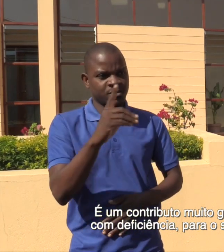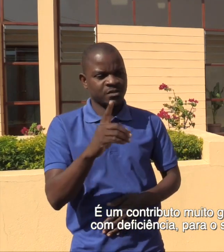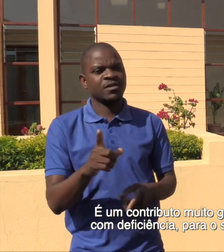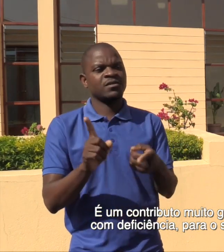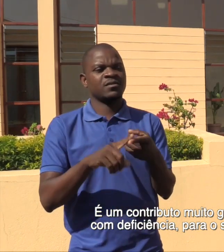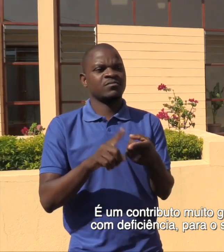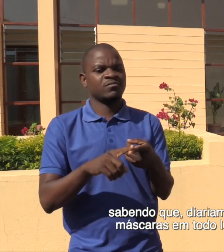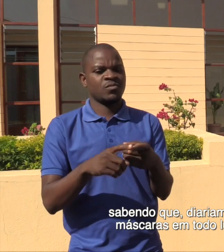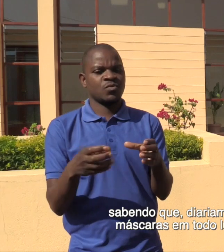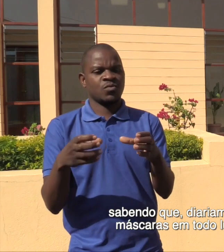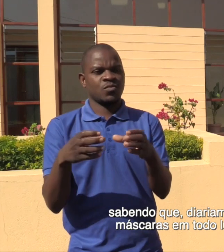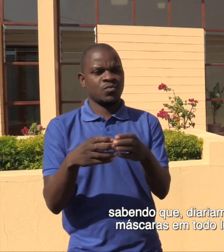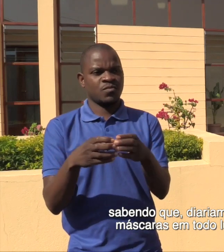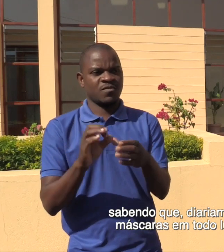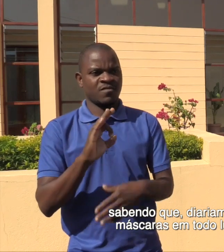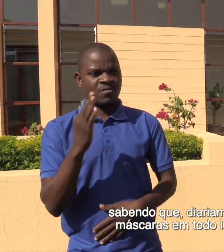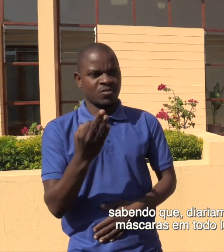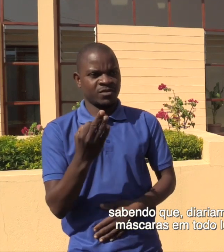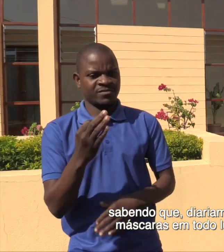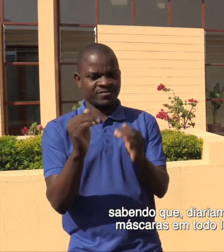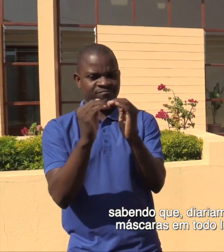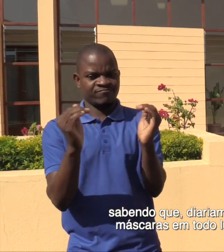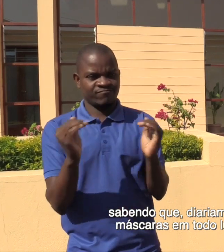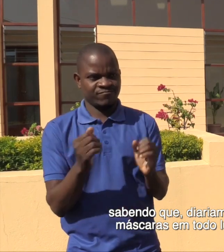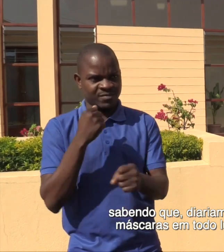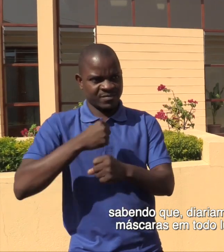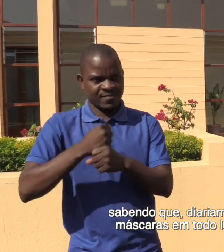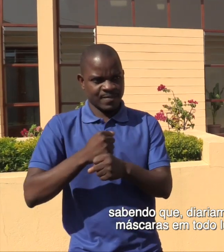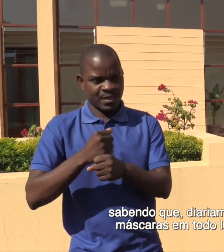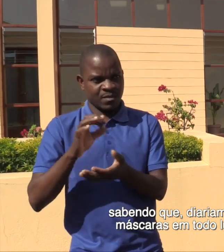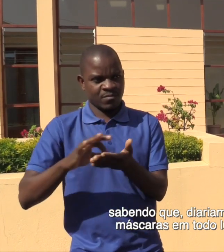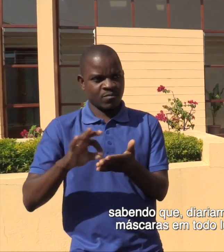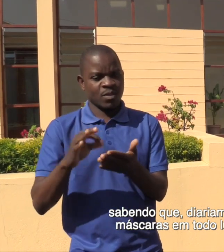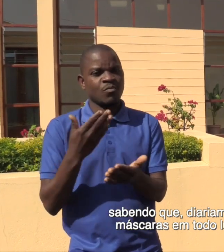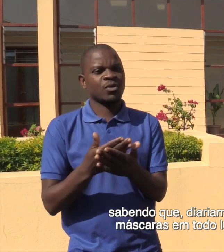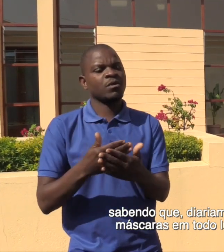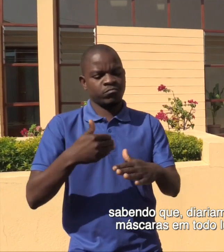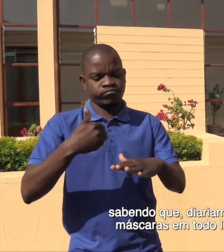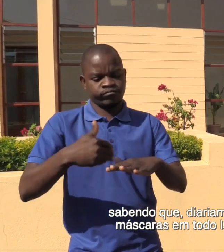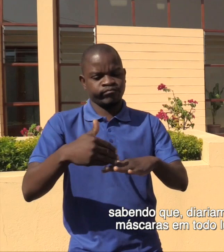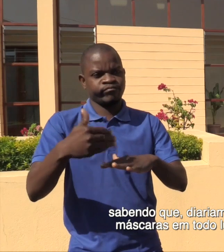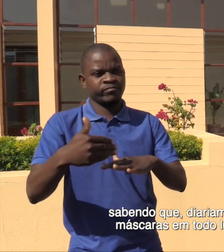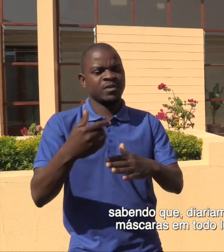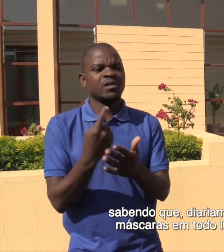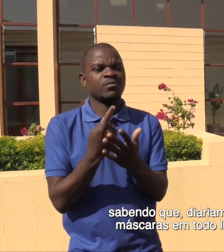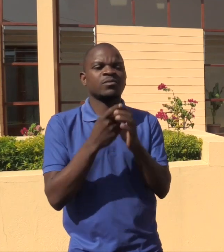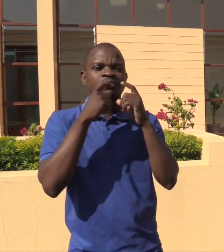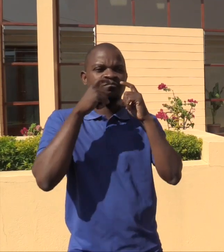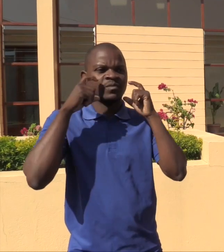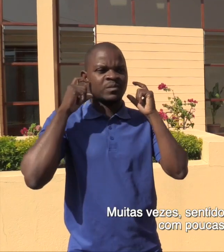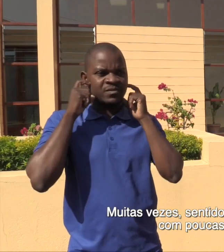staff aqui existente, sabendo que a cada dia nós temos que usar as máscaras em todo lugar onde vamos